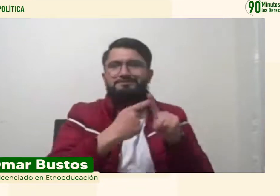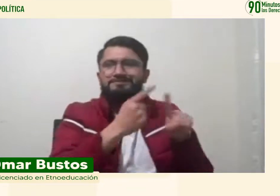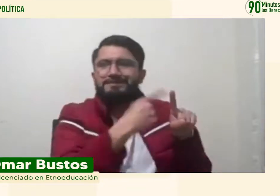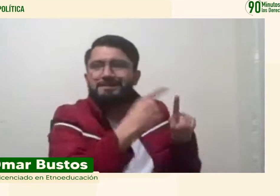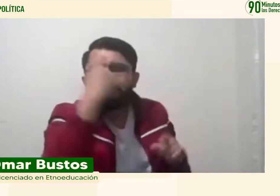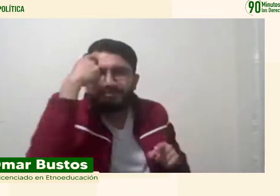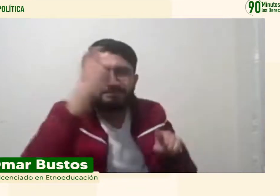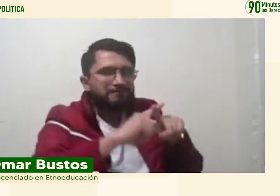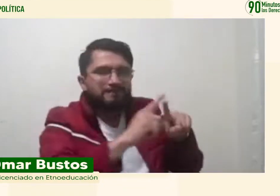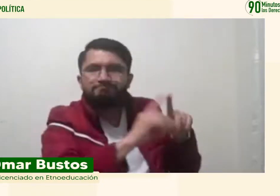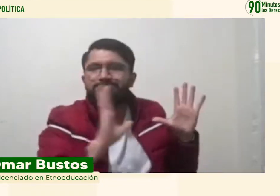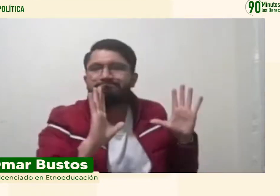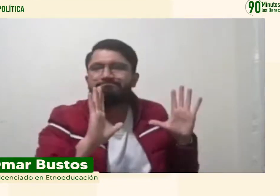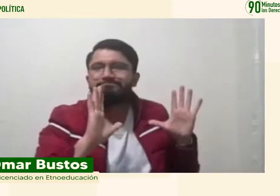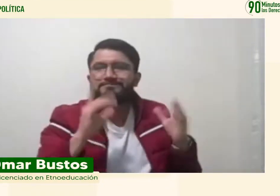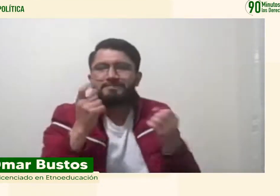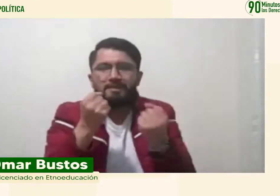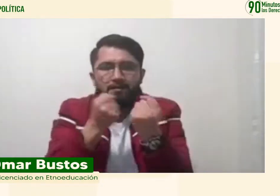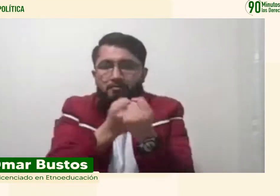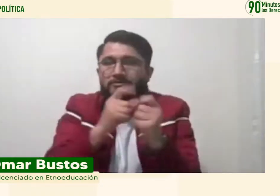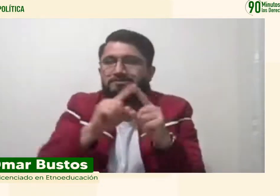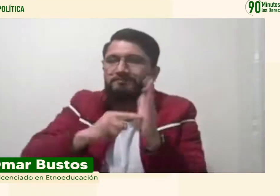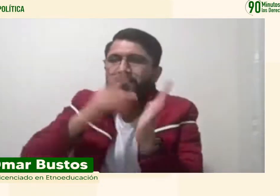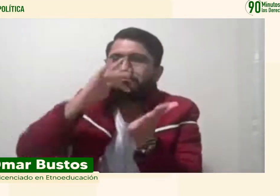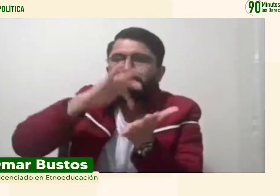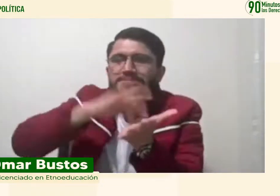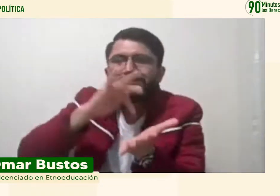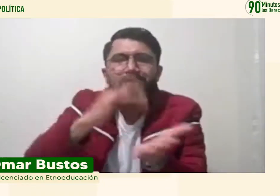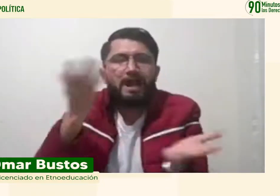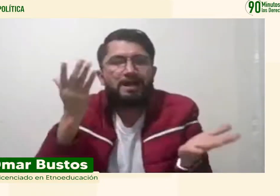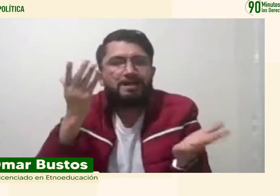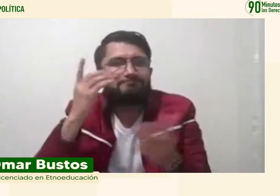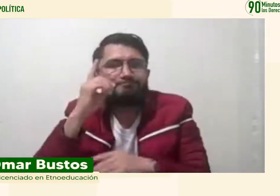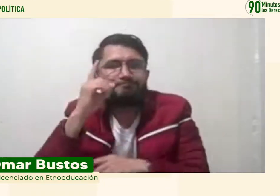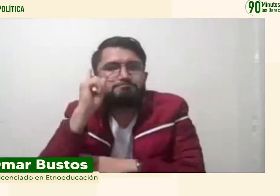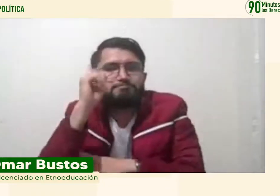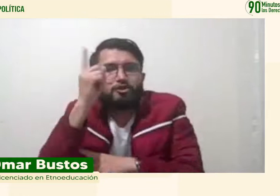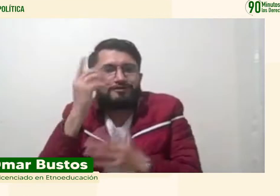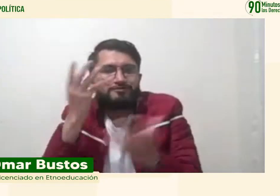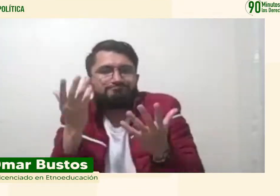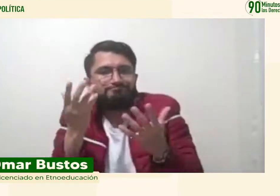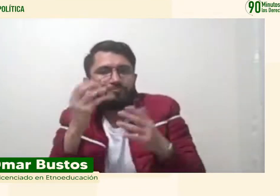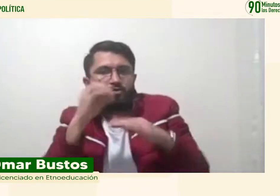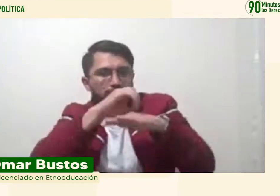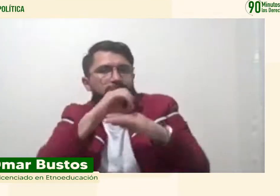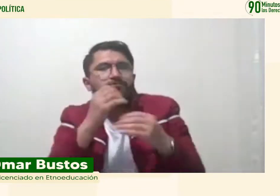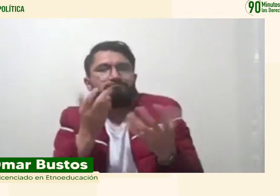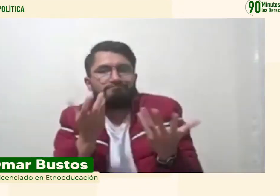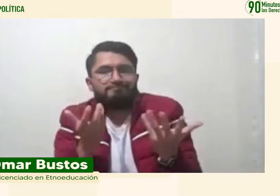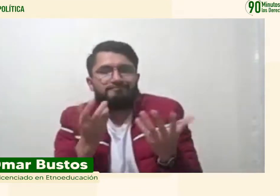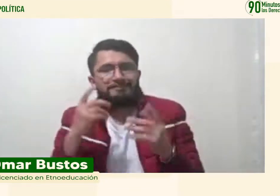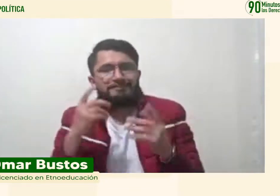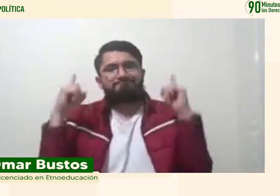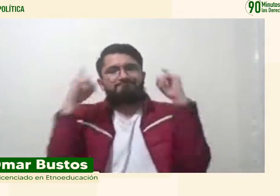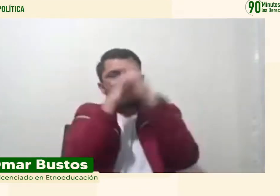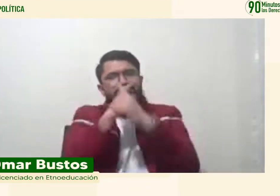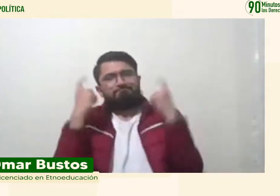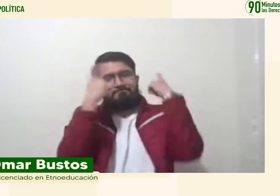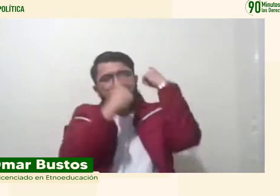ucrania y hay que hay diferentes posturas hay un apoyo y ese apoyo es participación política de una organización